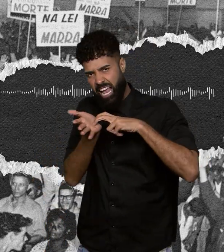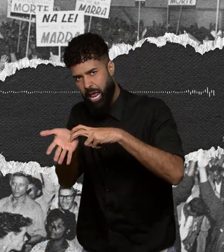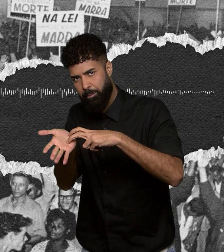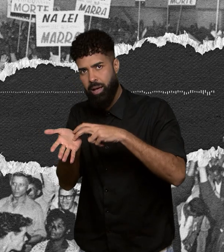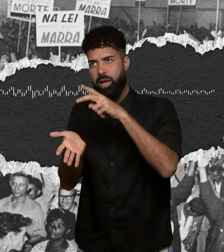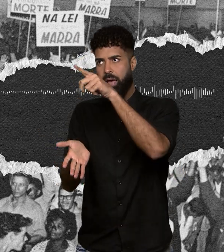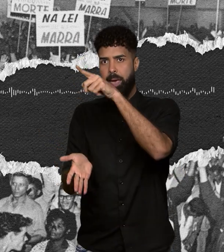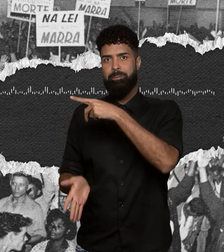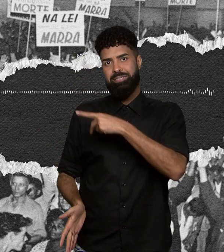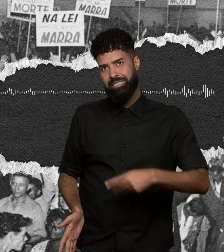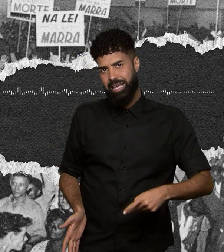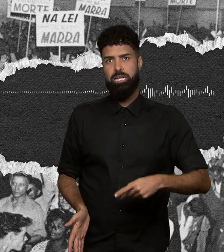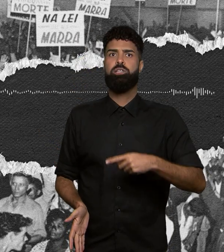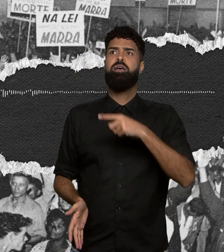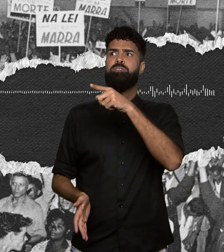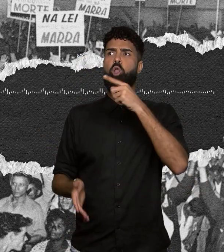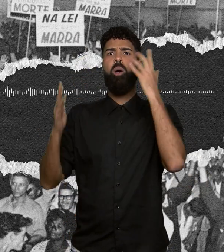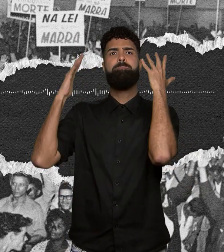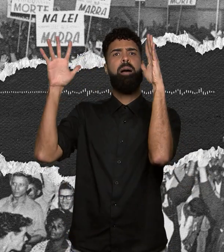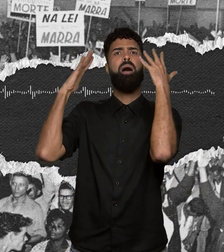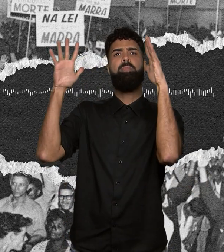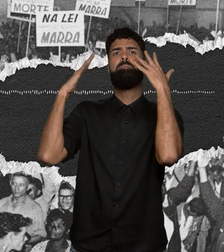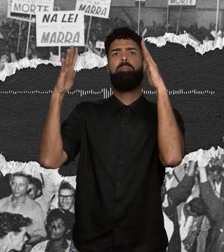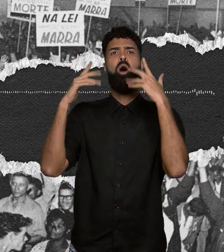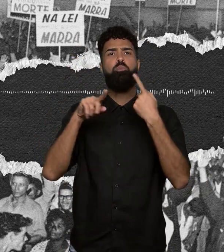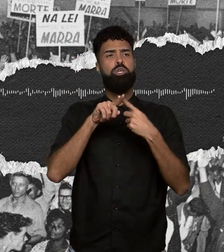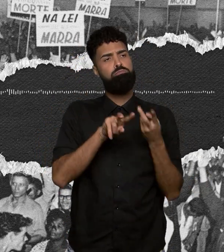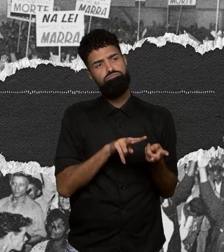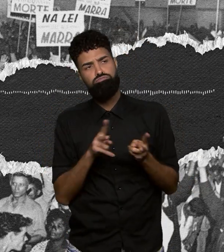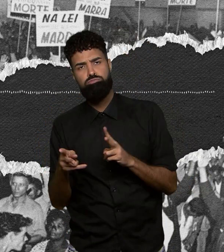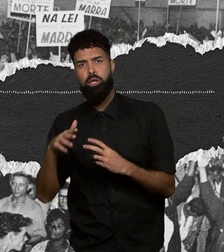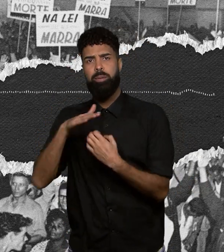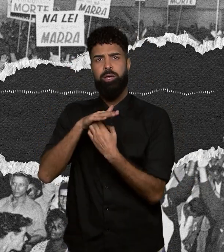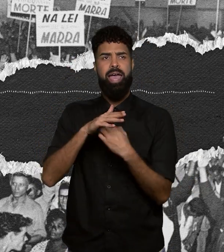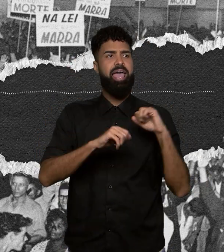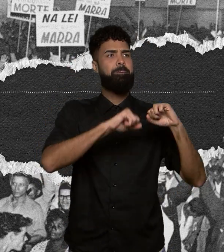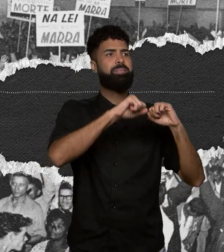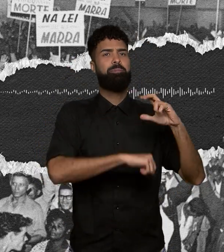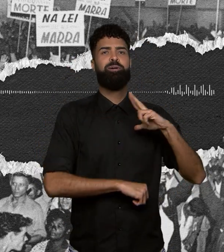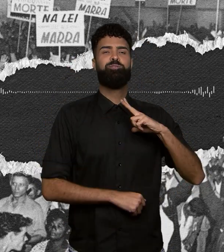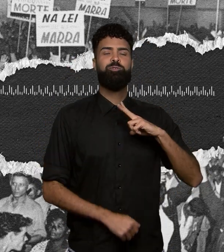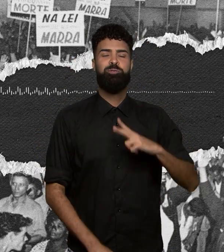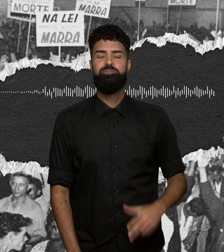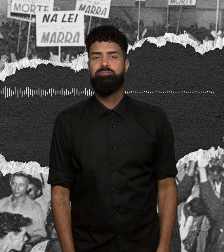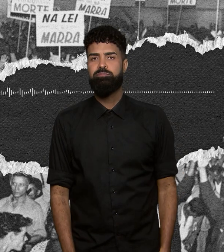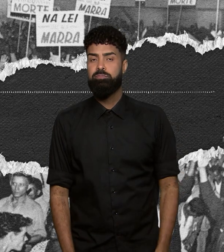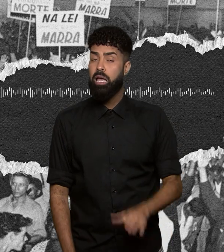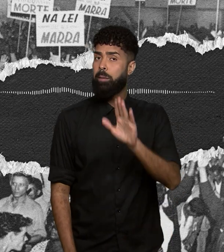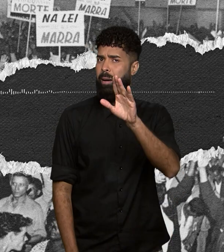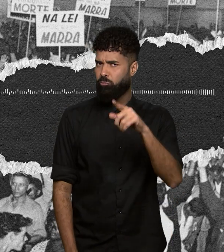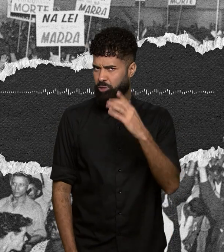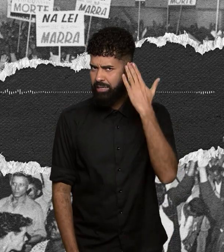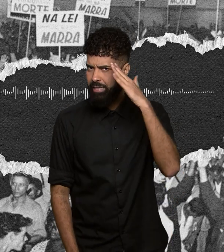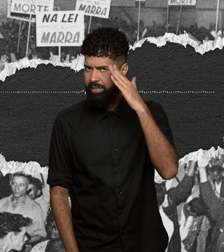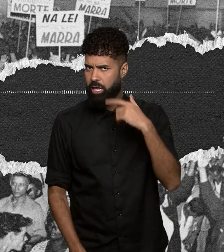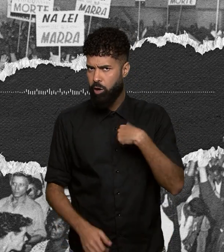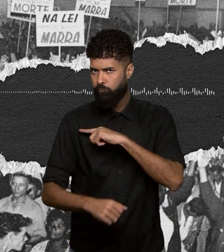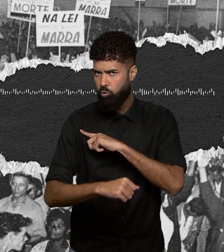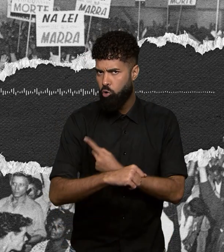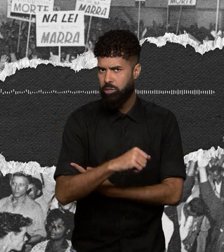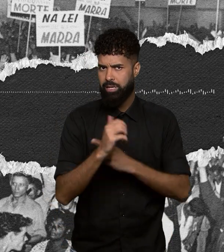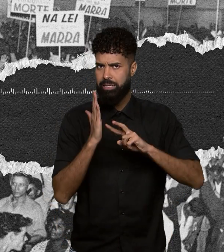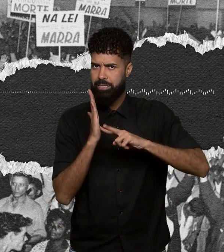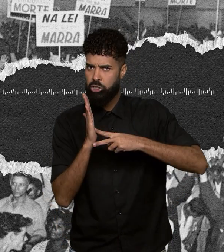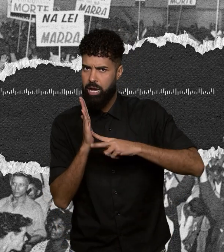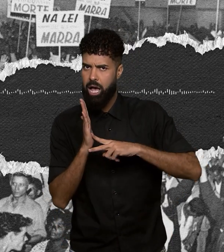república aplaudindo o anúncio da encampação das refinarias particulares mas para ter uma ideia da da força que o Sindicato dos